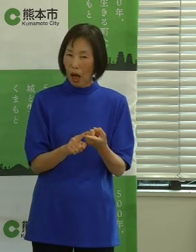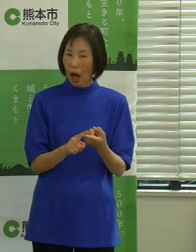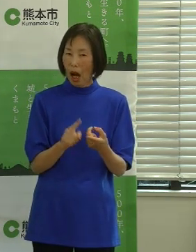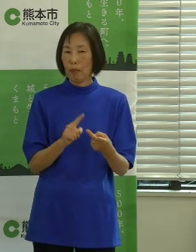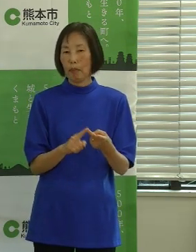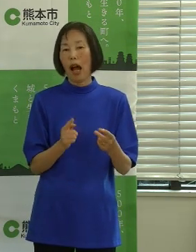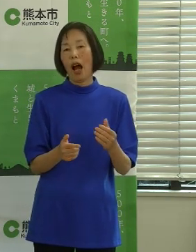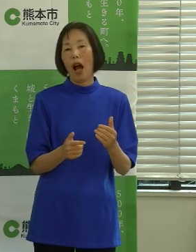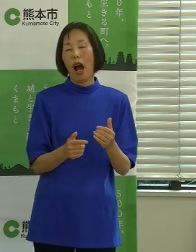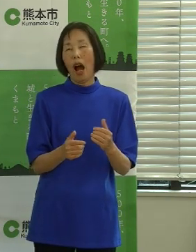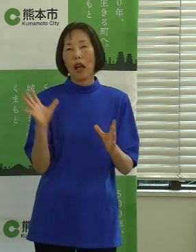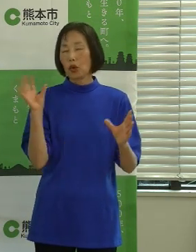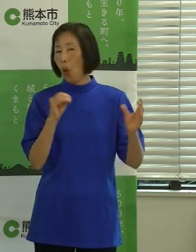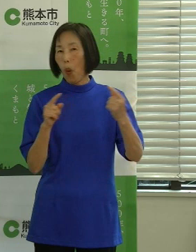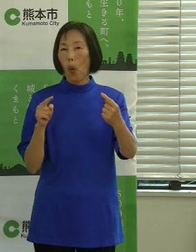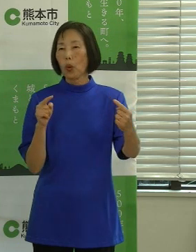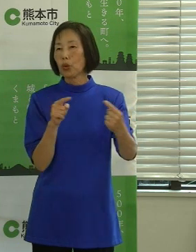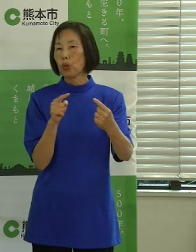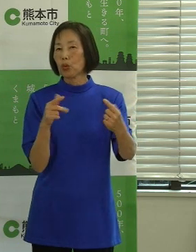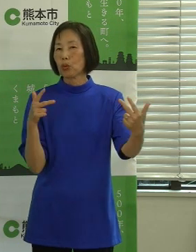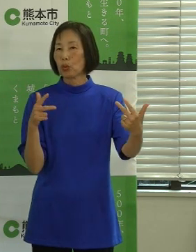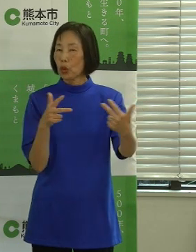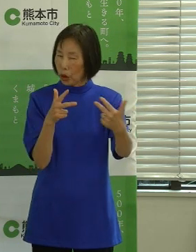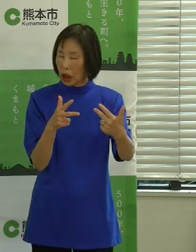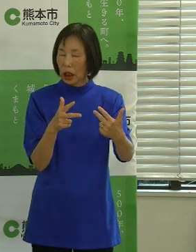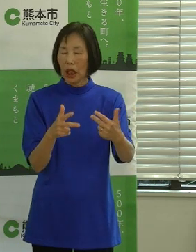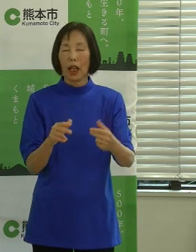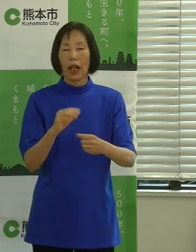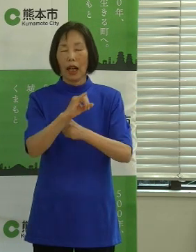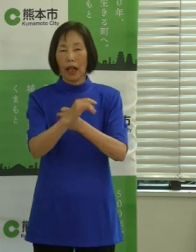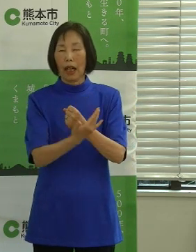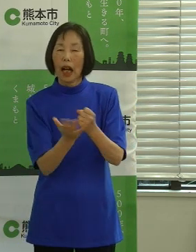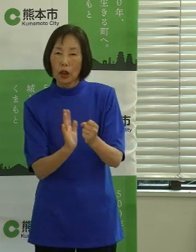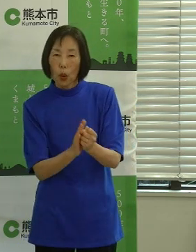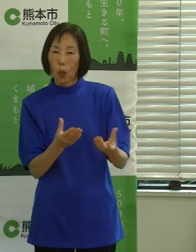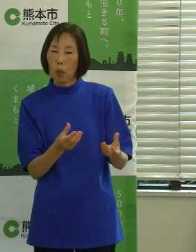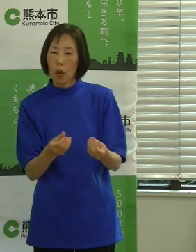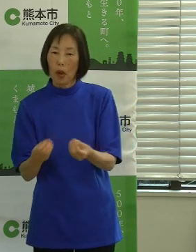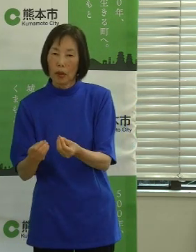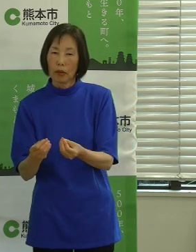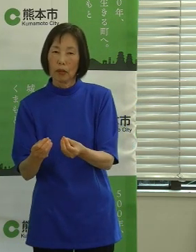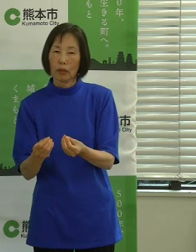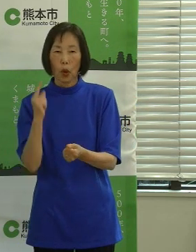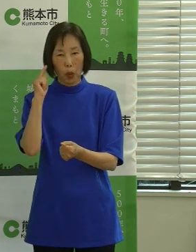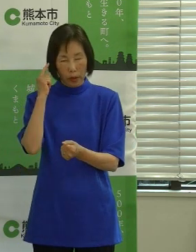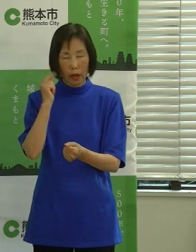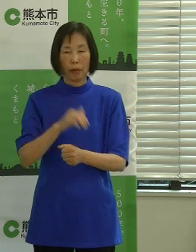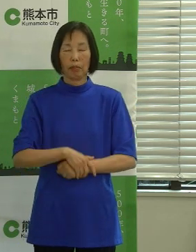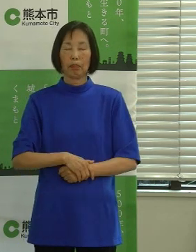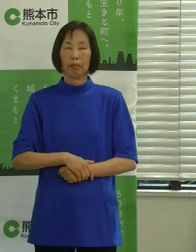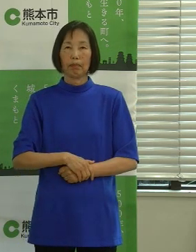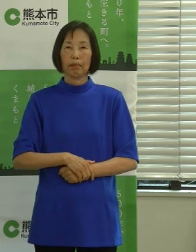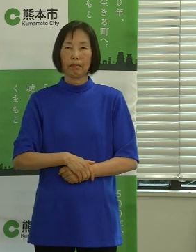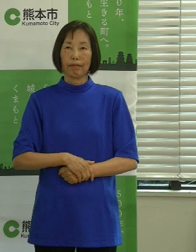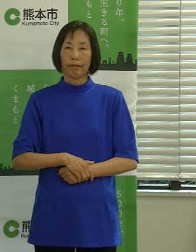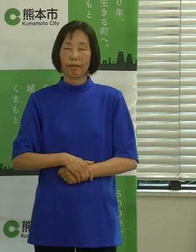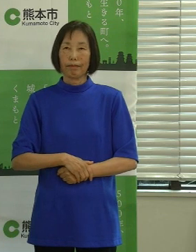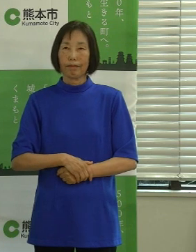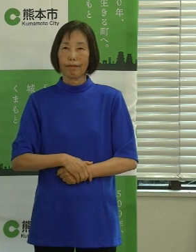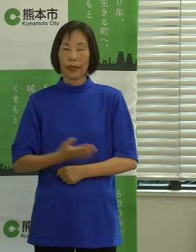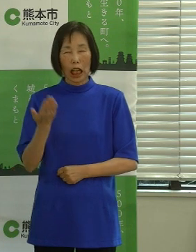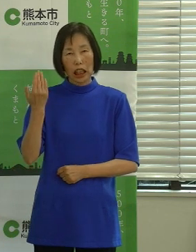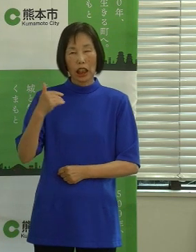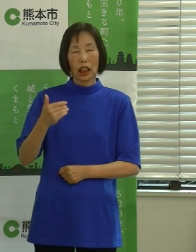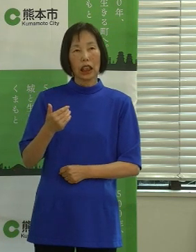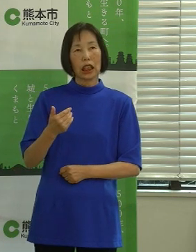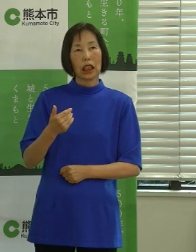環境を整えていくということになってます。でこういったことについては逆に今先ほど申し上